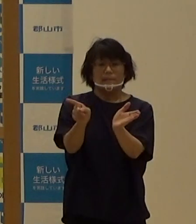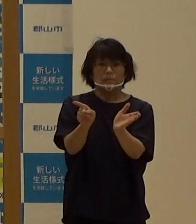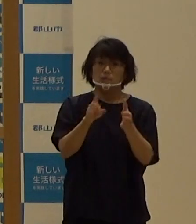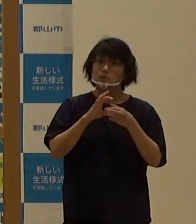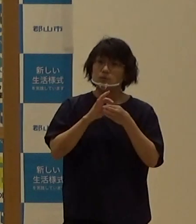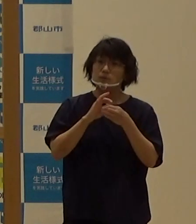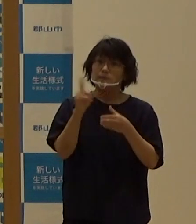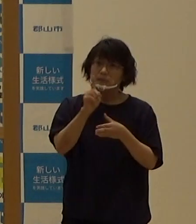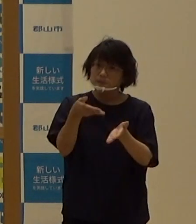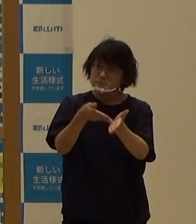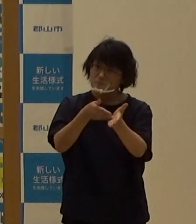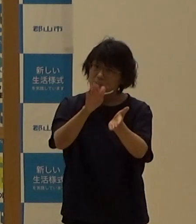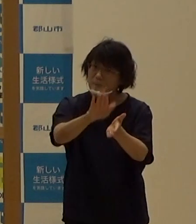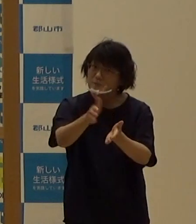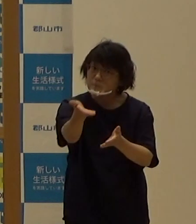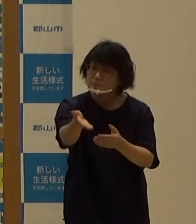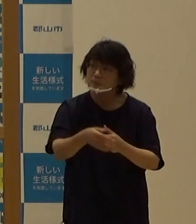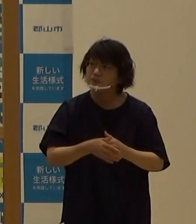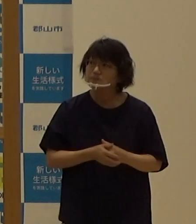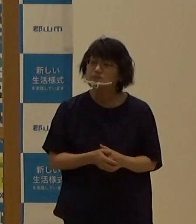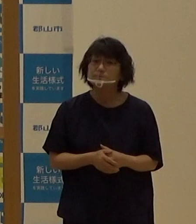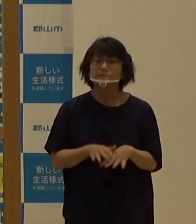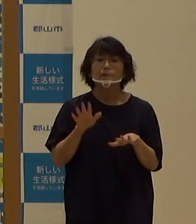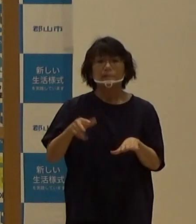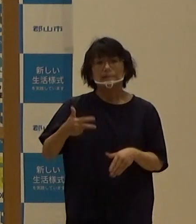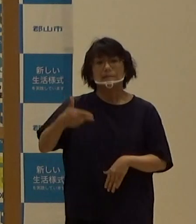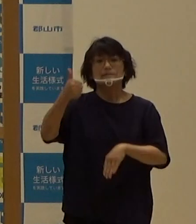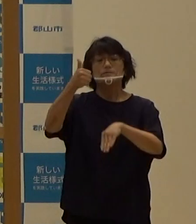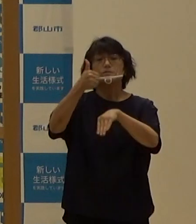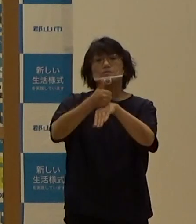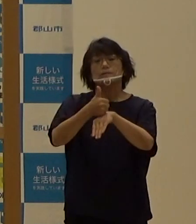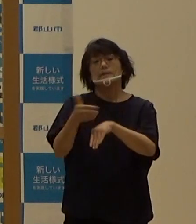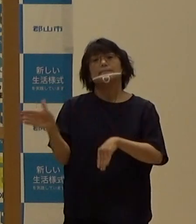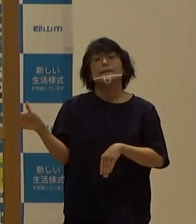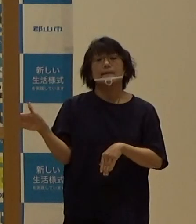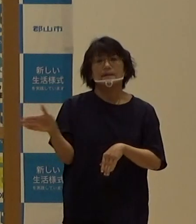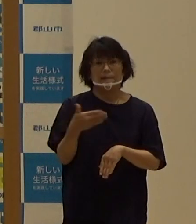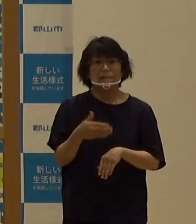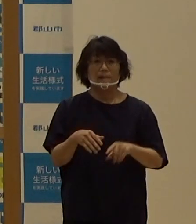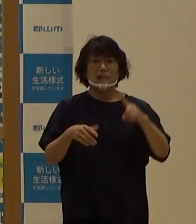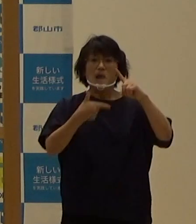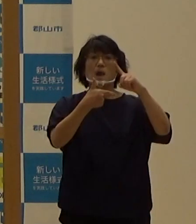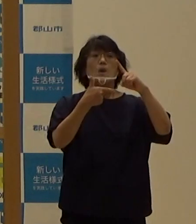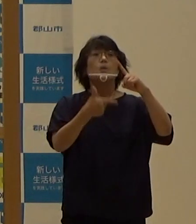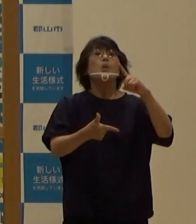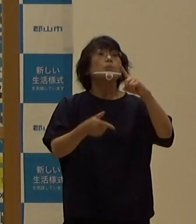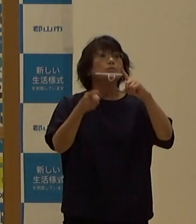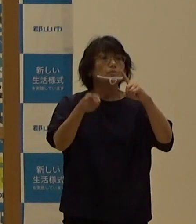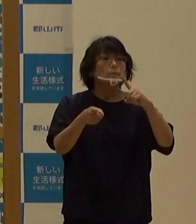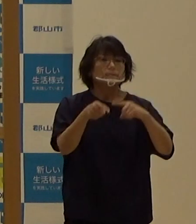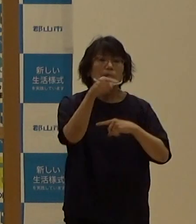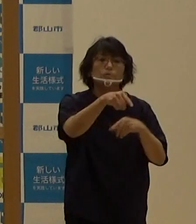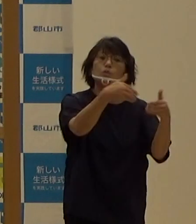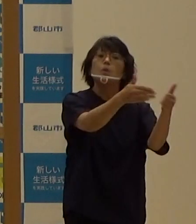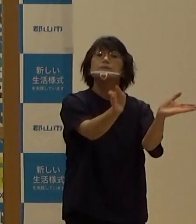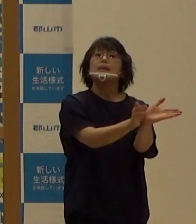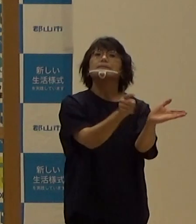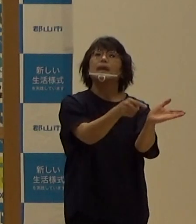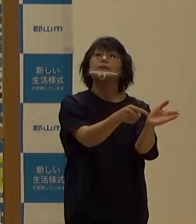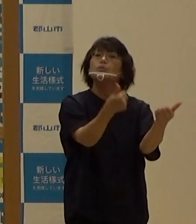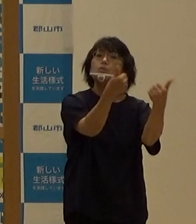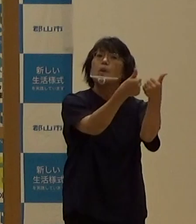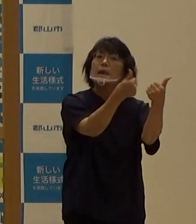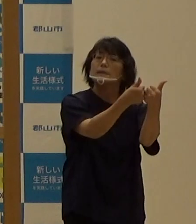私 の市長になって以来ですね、公務として、その団体の会合